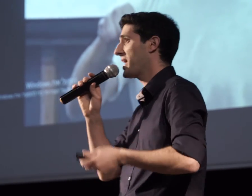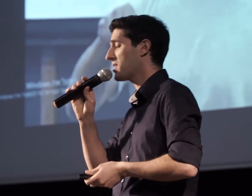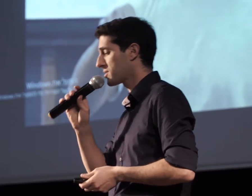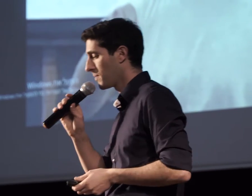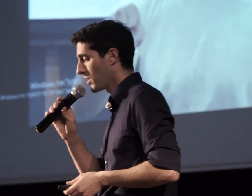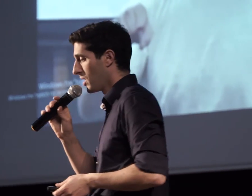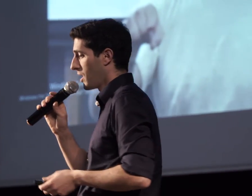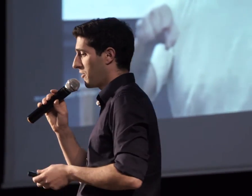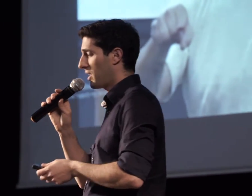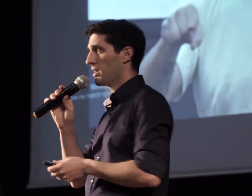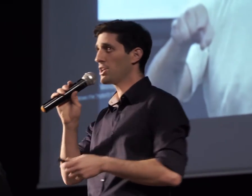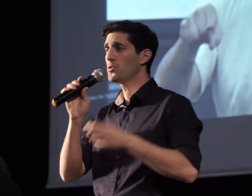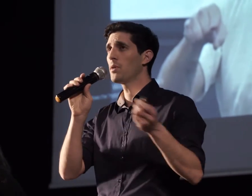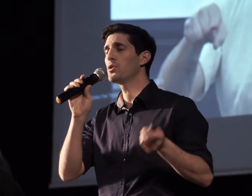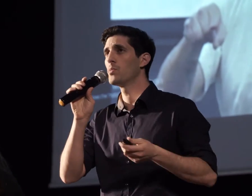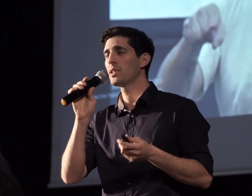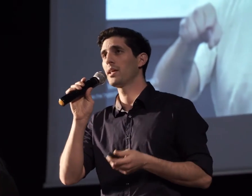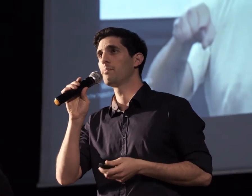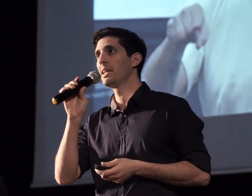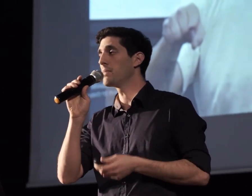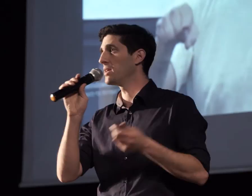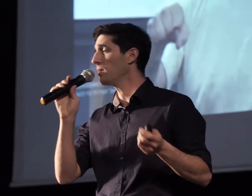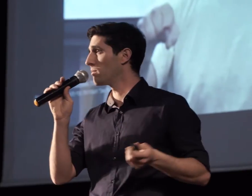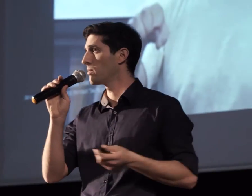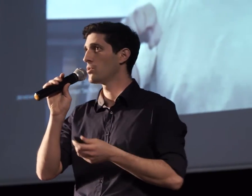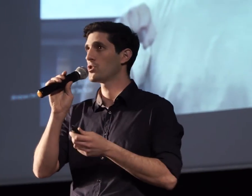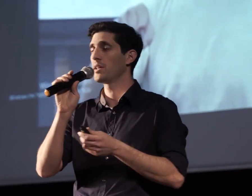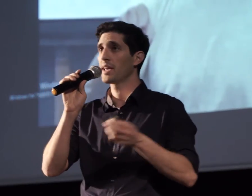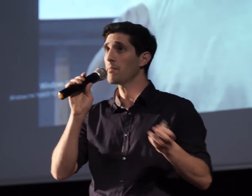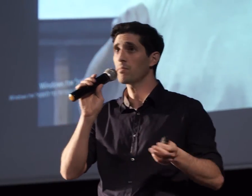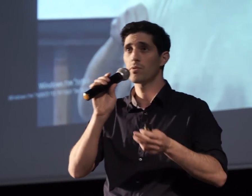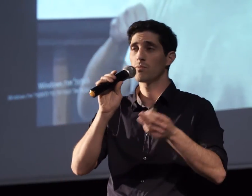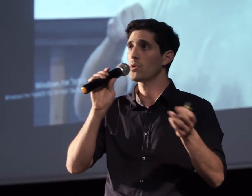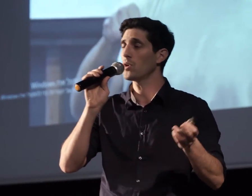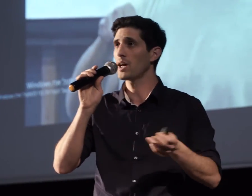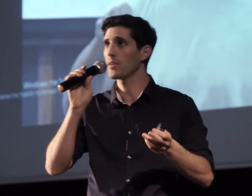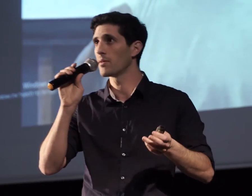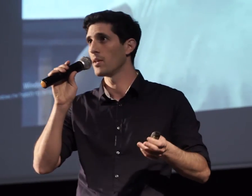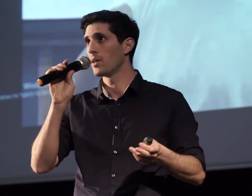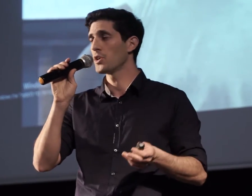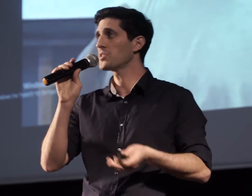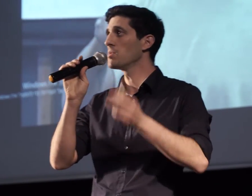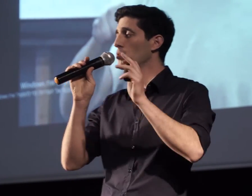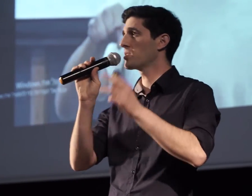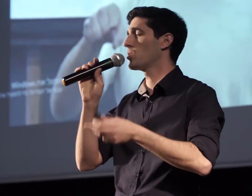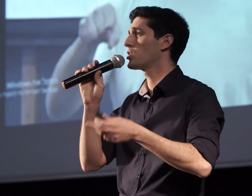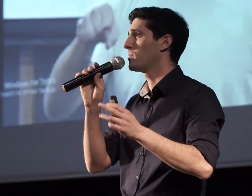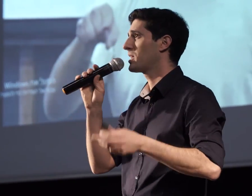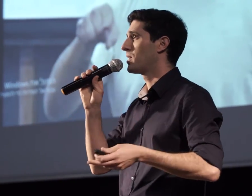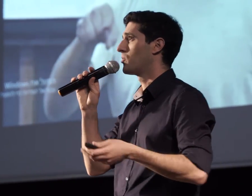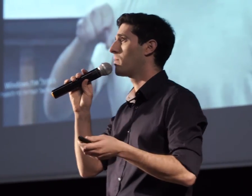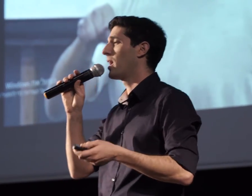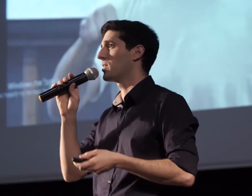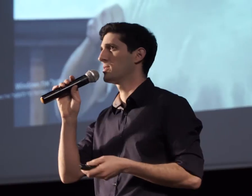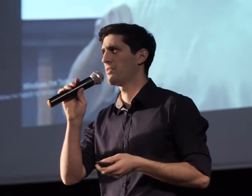קורא לזה בדאס, אבל יש לנו הרבה דוגמאות לפעילים מדהימים, שנראים כמו כל אחד. יש איזה מישהו כזה שאולי